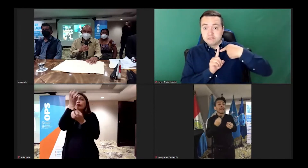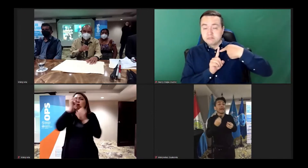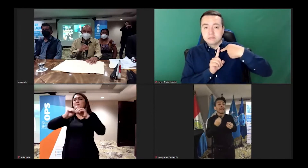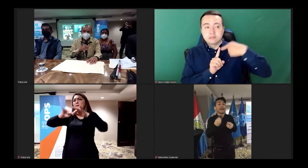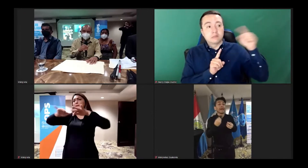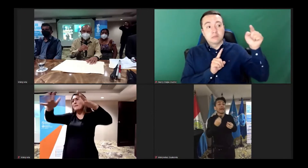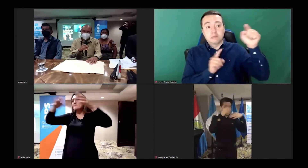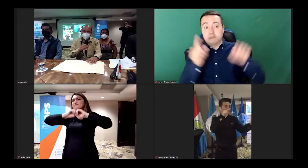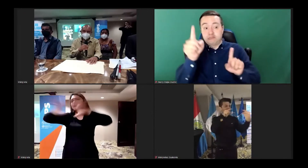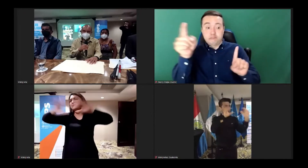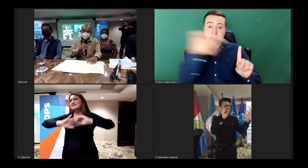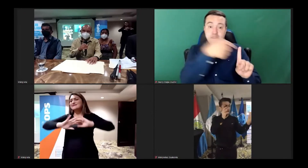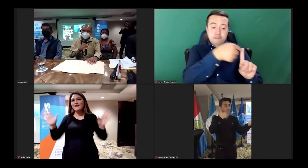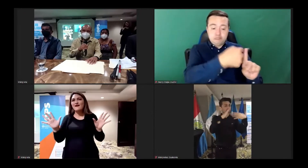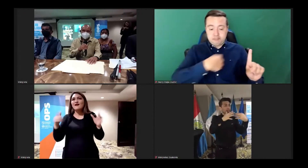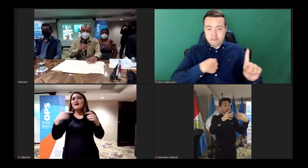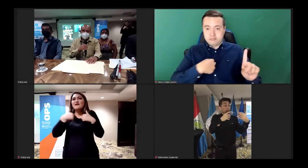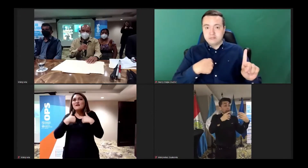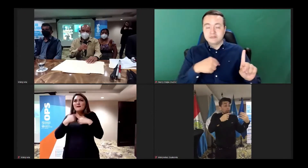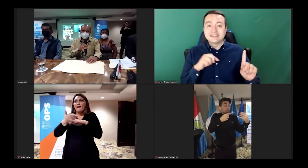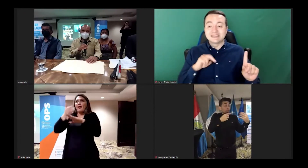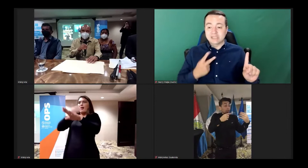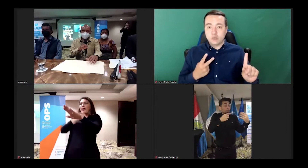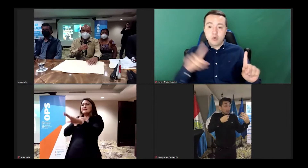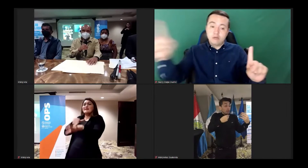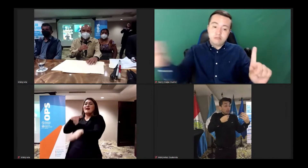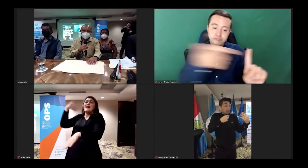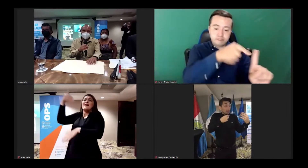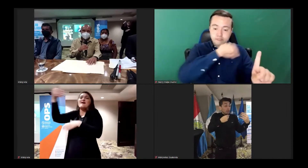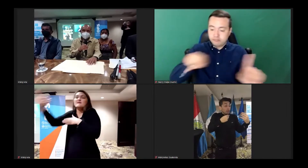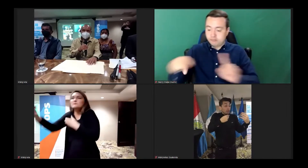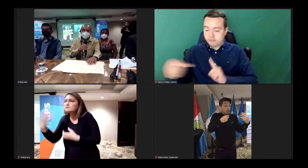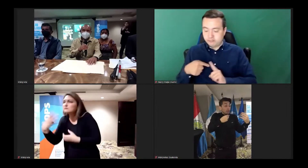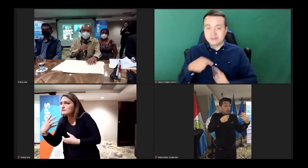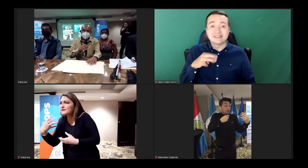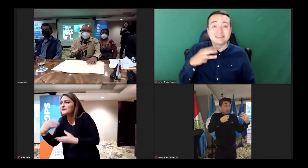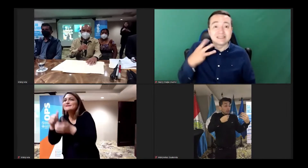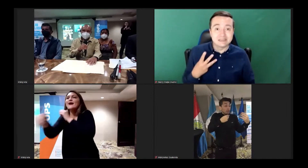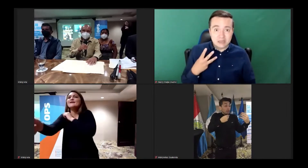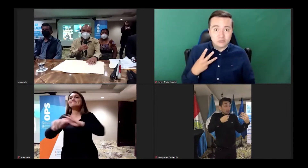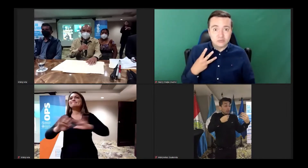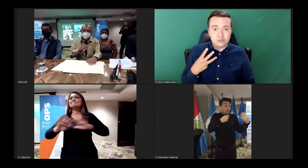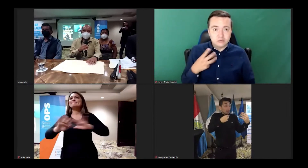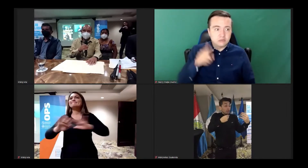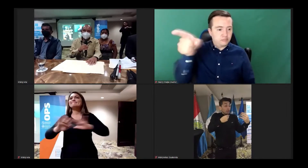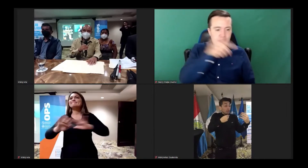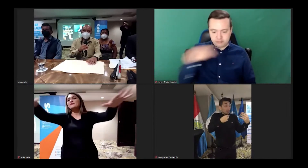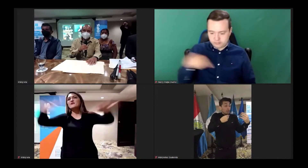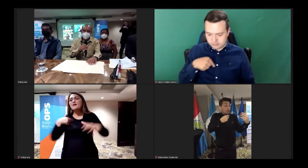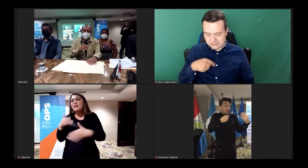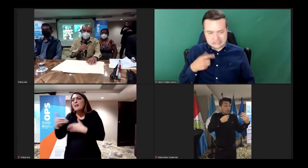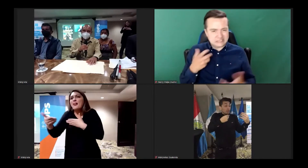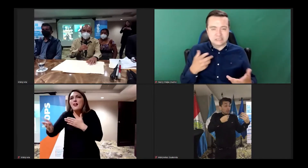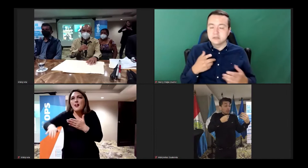mano. Entonces, es importante que nosotros tomemos